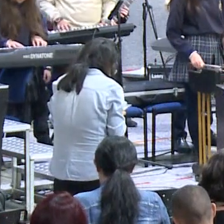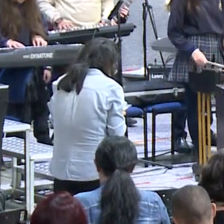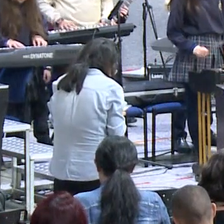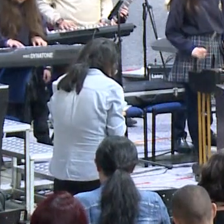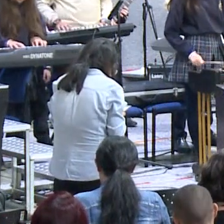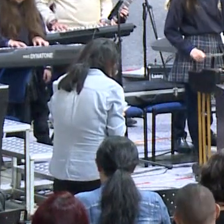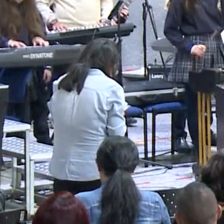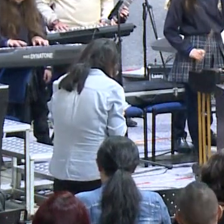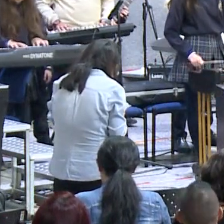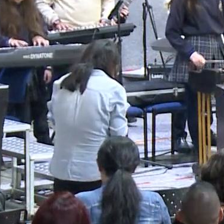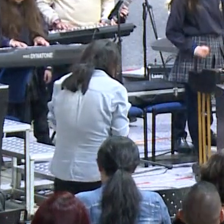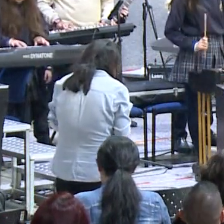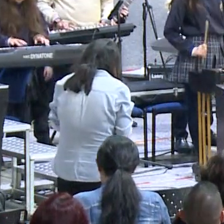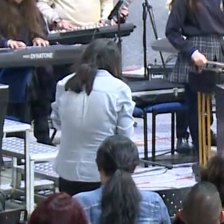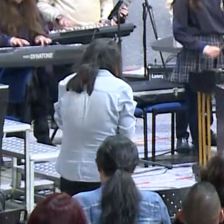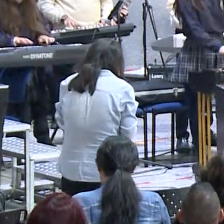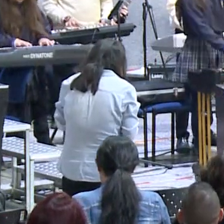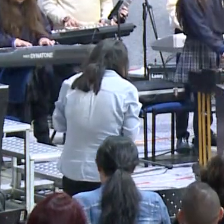i